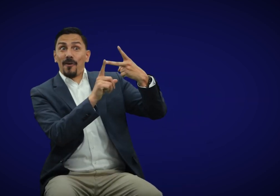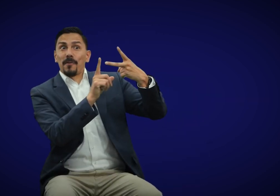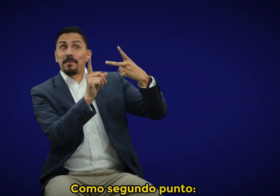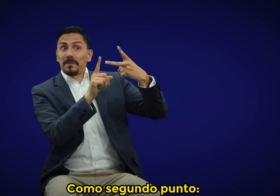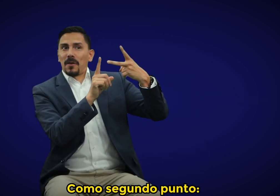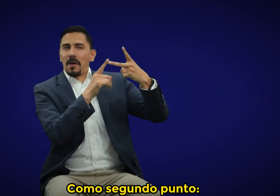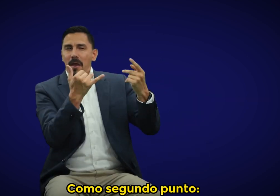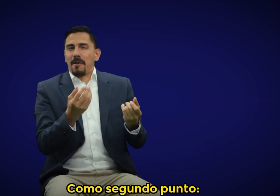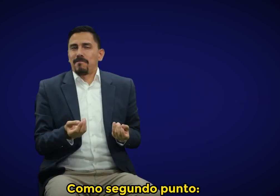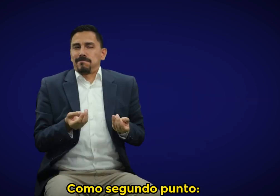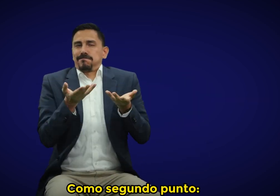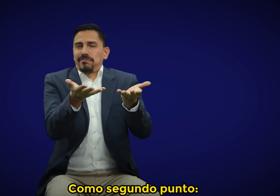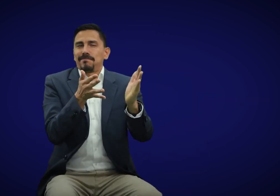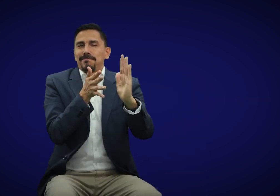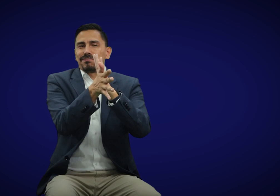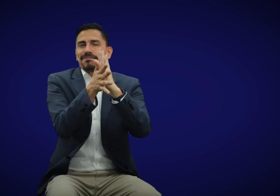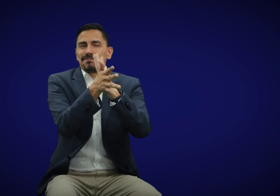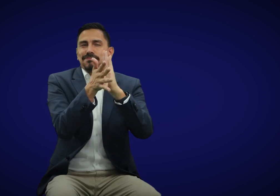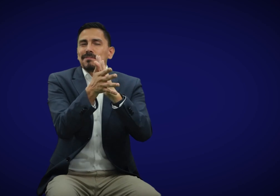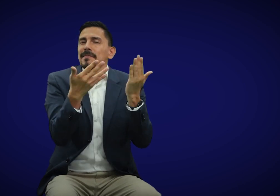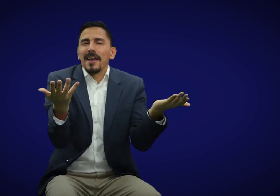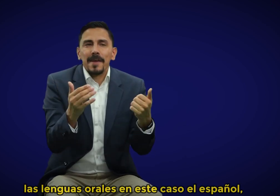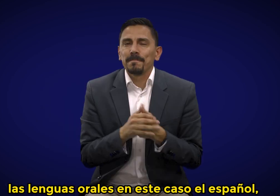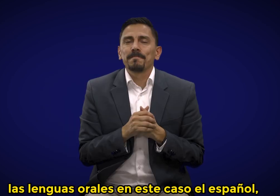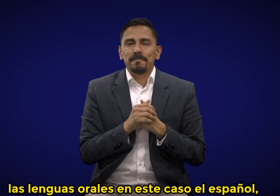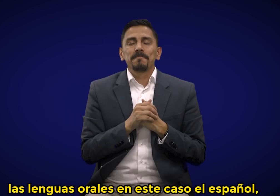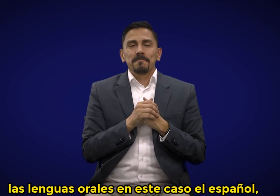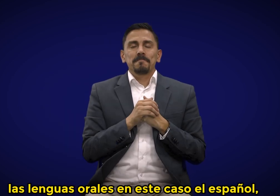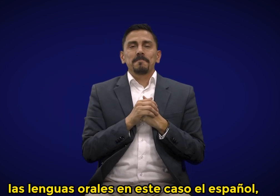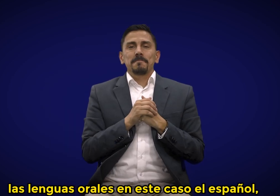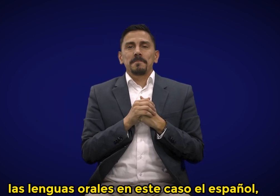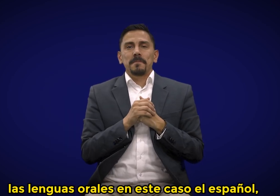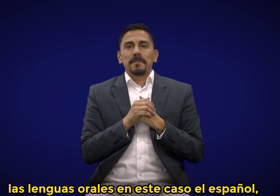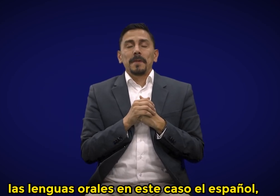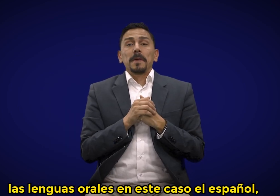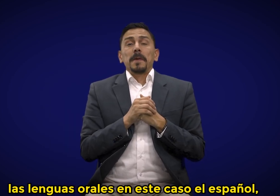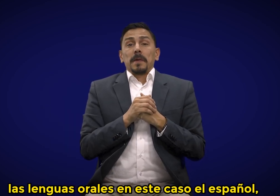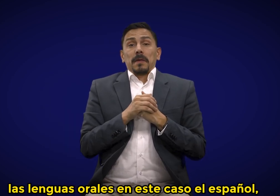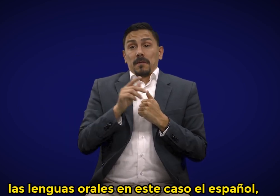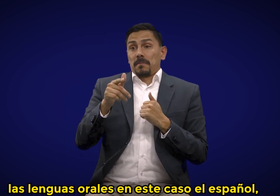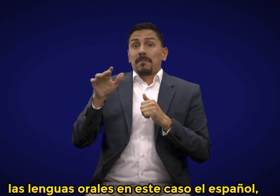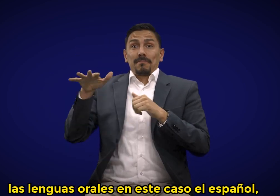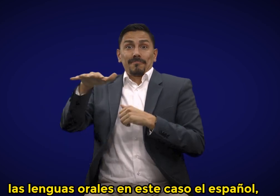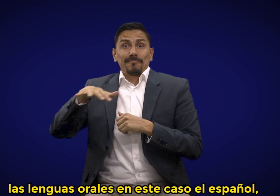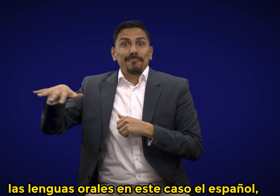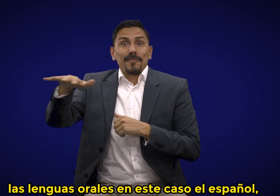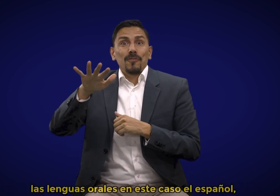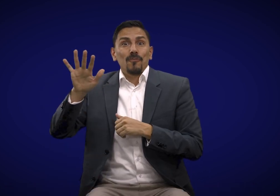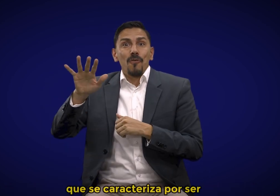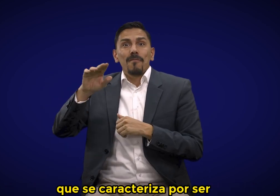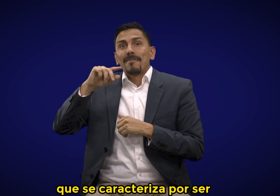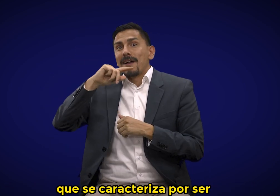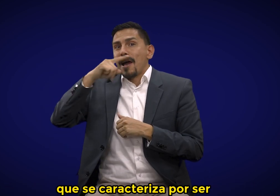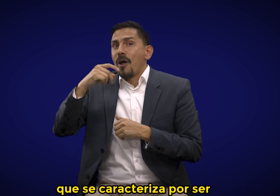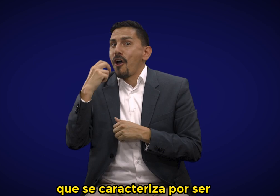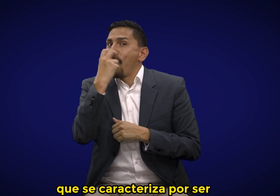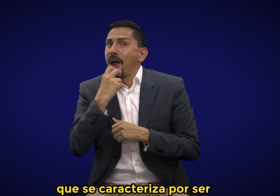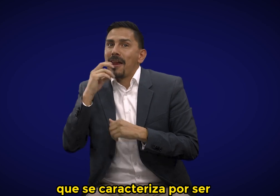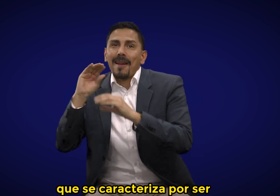Como segundo punto. Las lenguas orales, en este caso, el español, que se caracteriza por